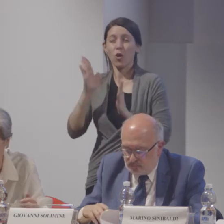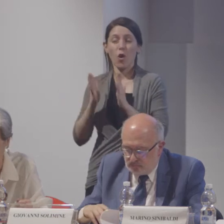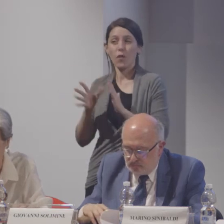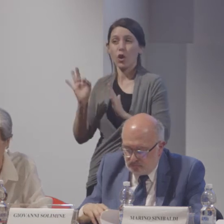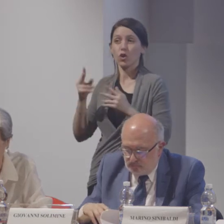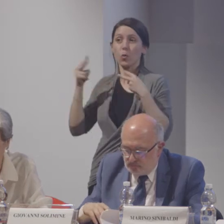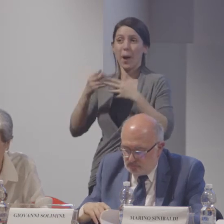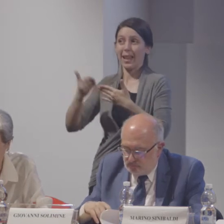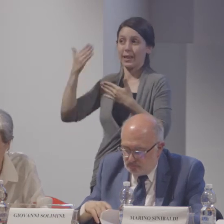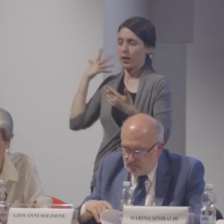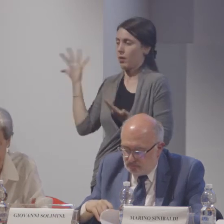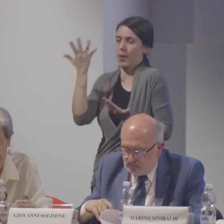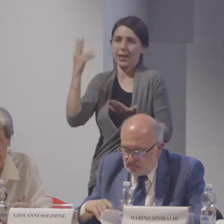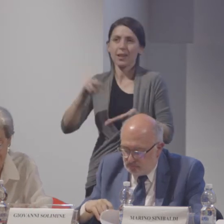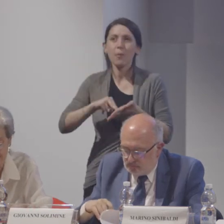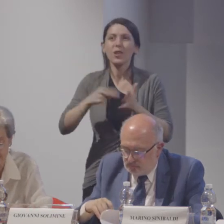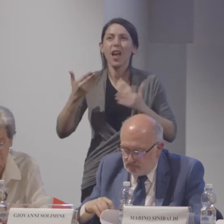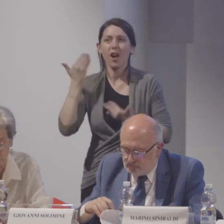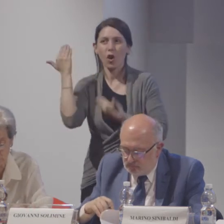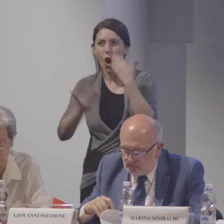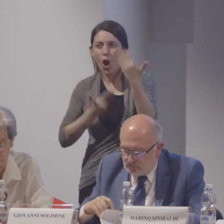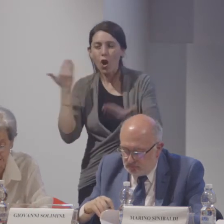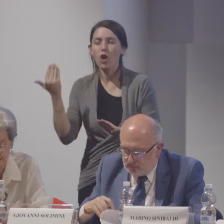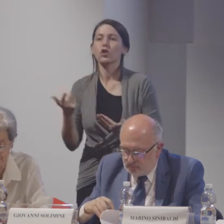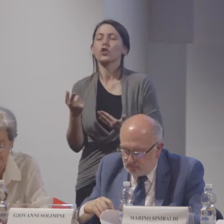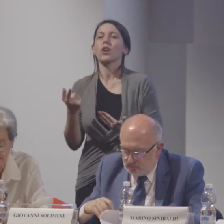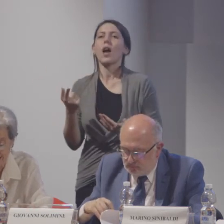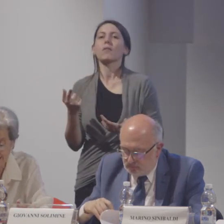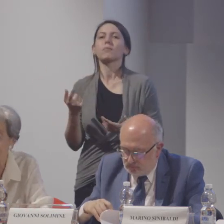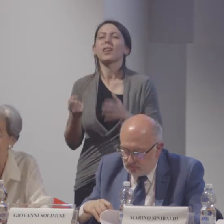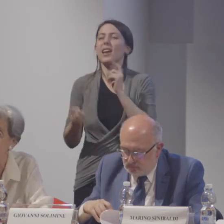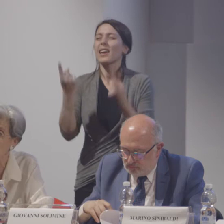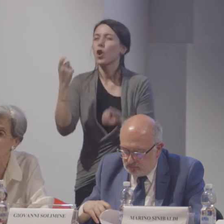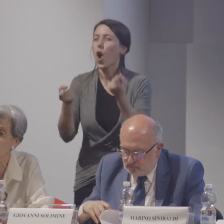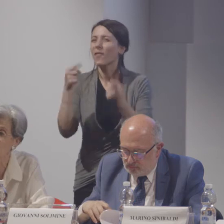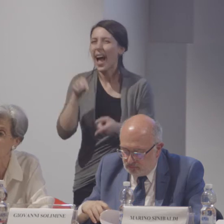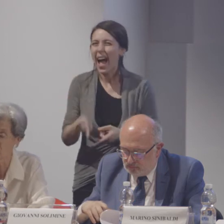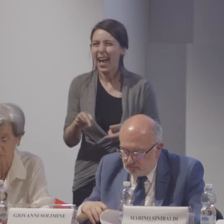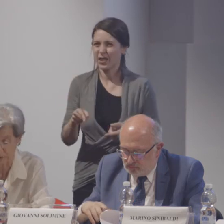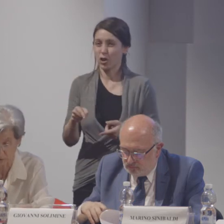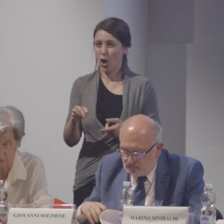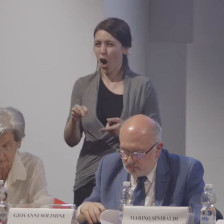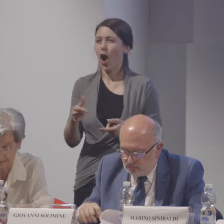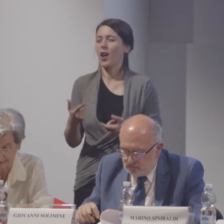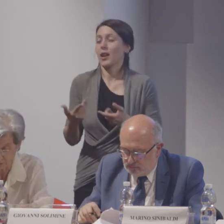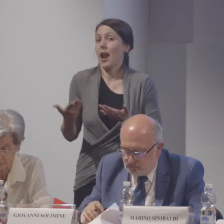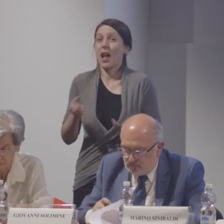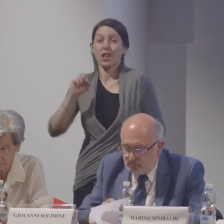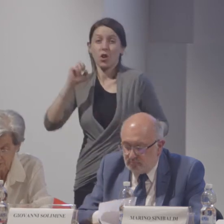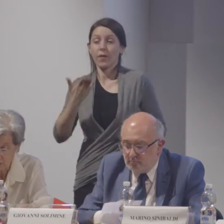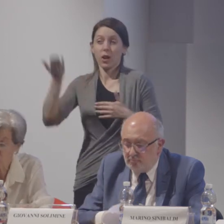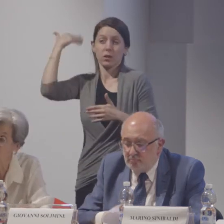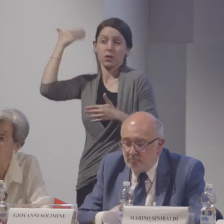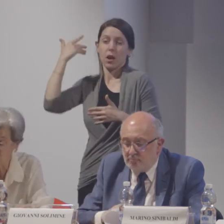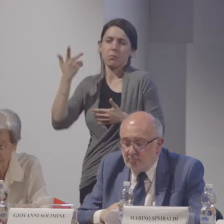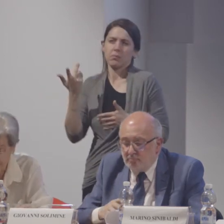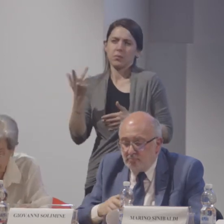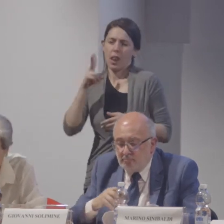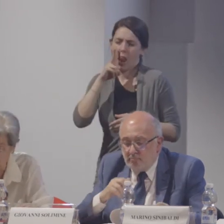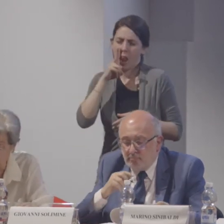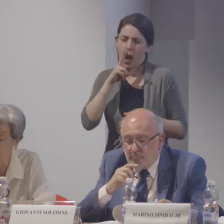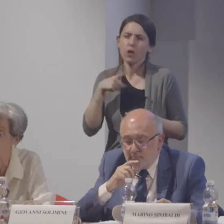degli sviluppi tecnologici, la lentezza degli sviluppi innovativi, rendevano tutto molto meno complicato. Oggi,